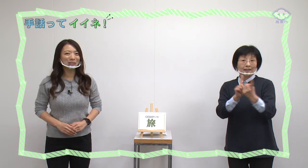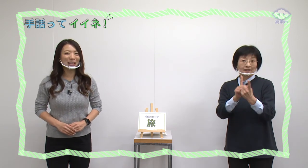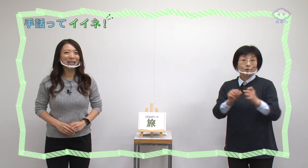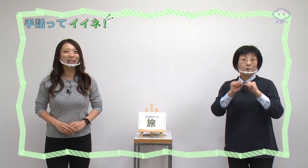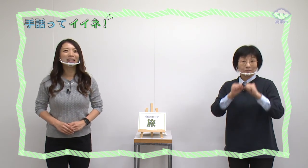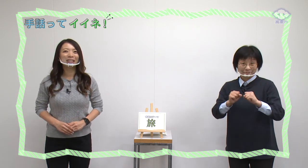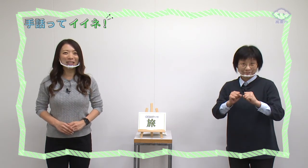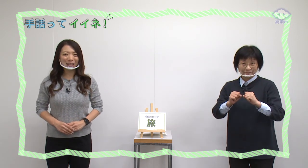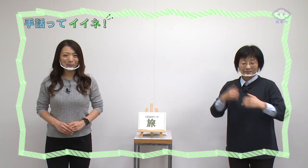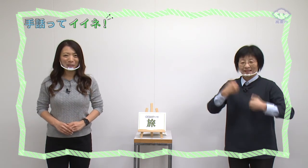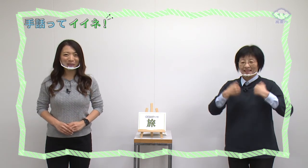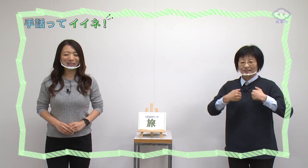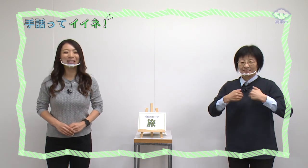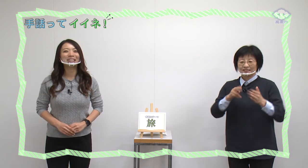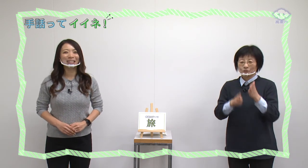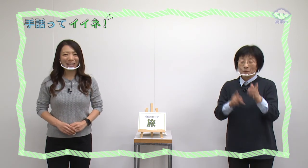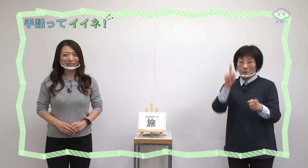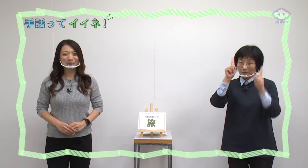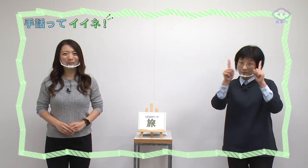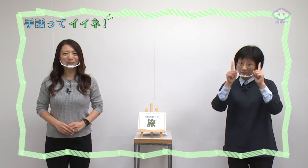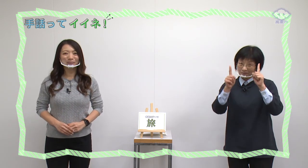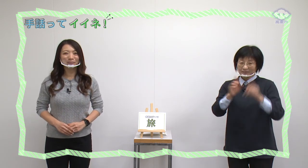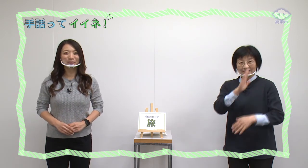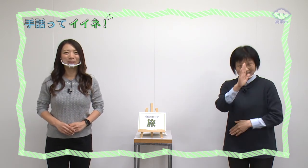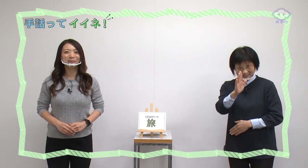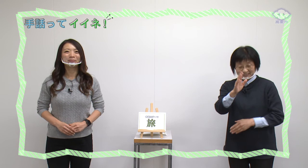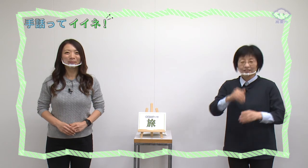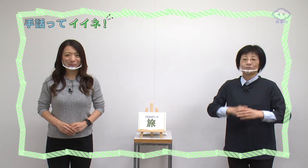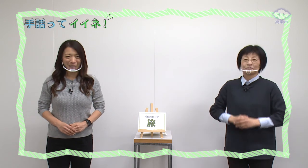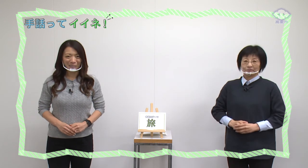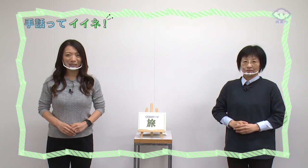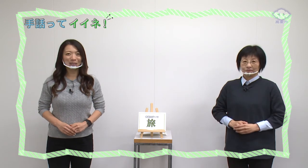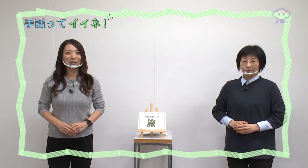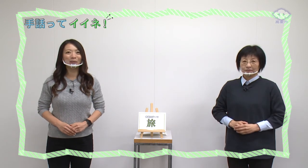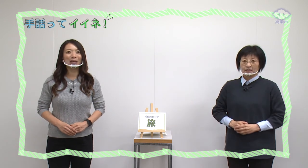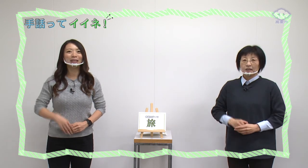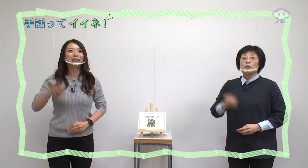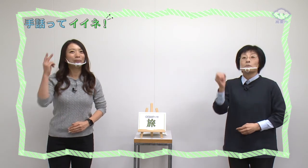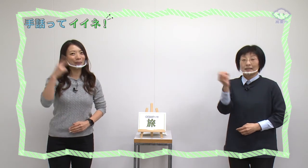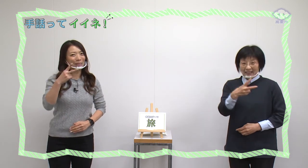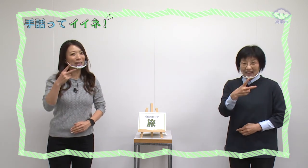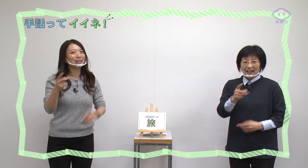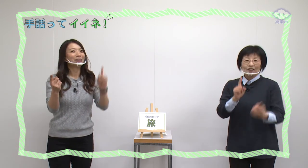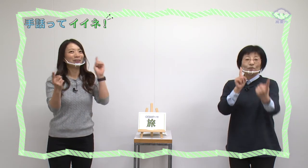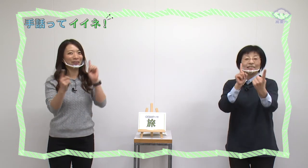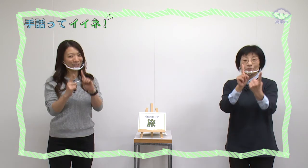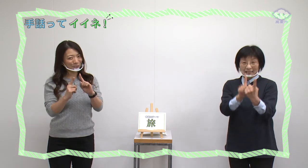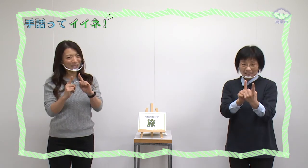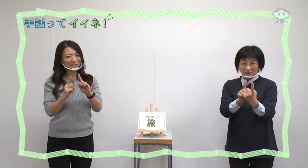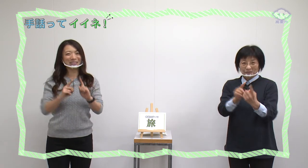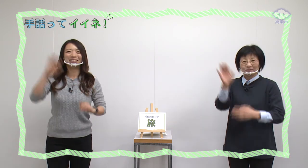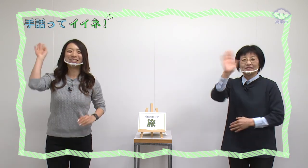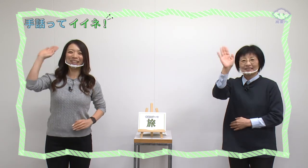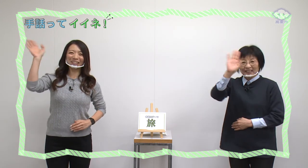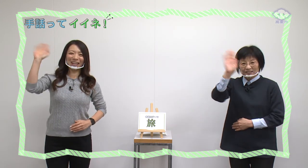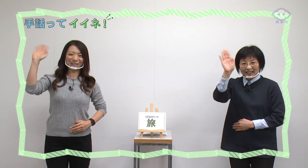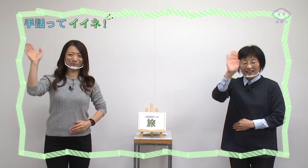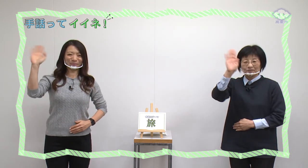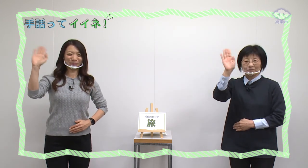していい旅をしてくださいね。はい、それでは またお会いしましょう。 さようなら。